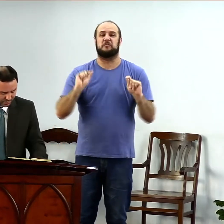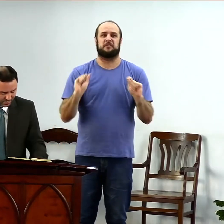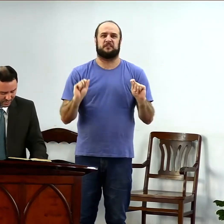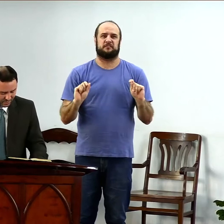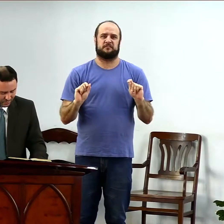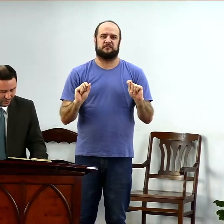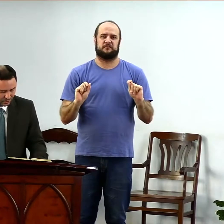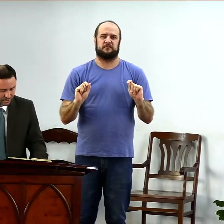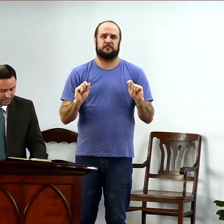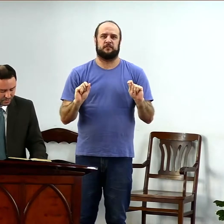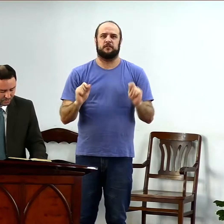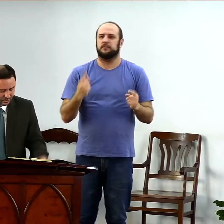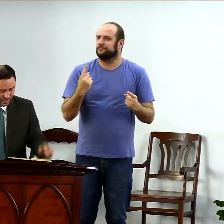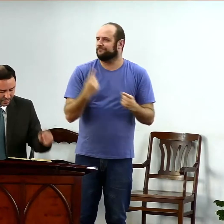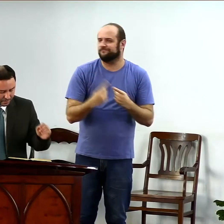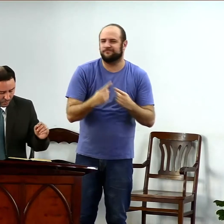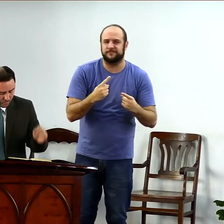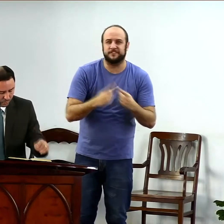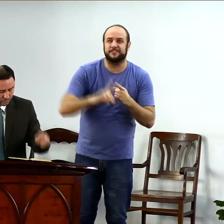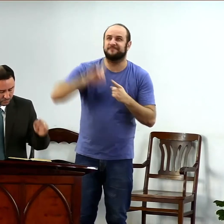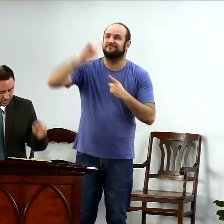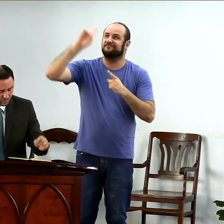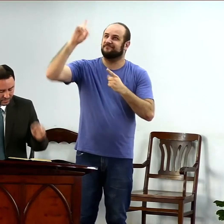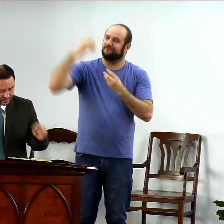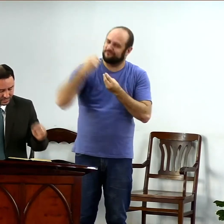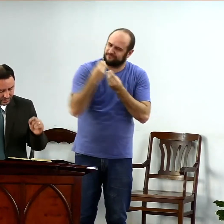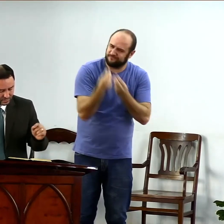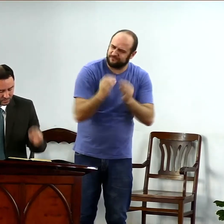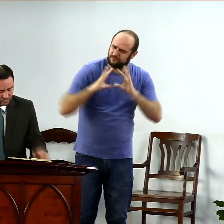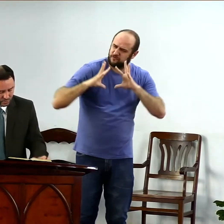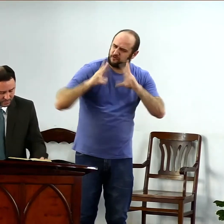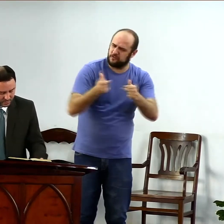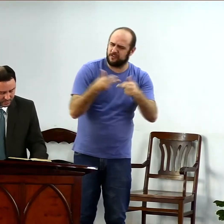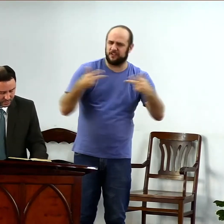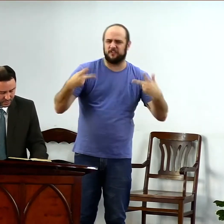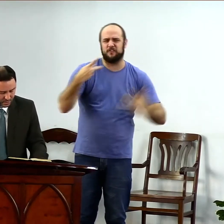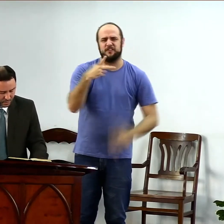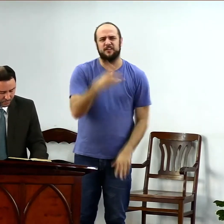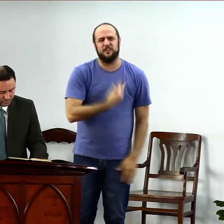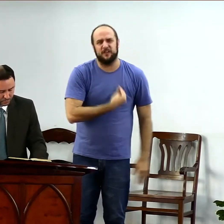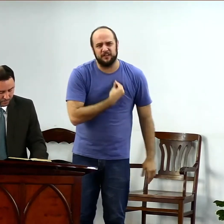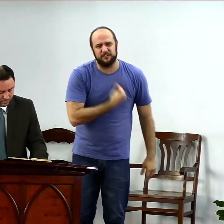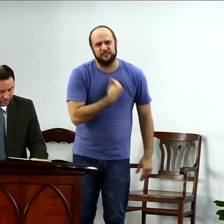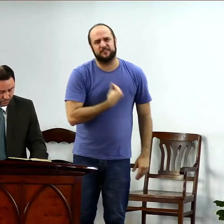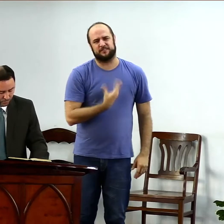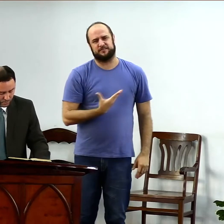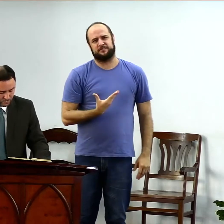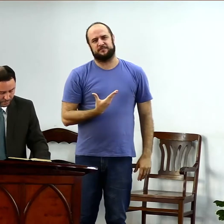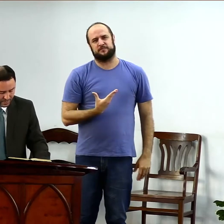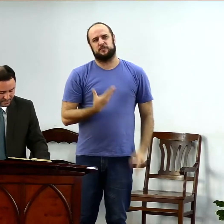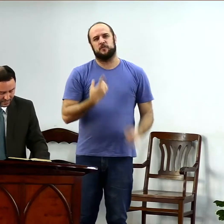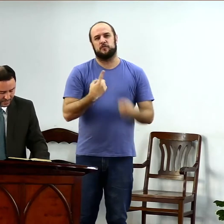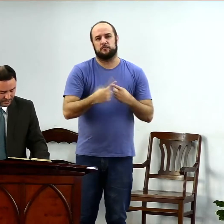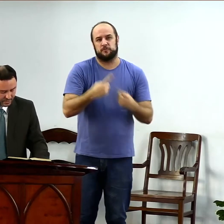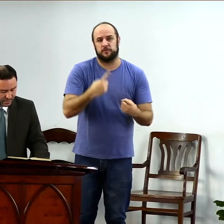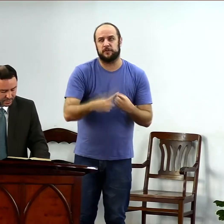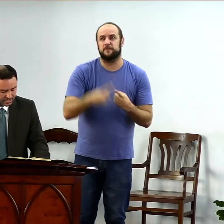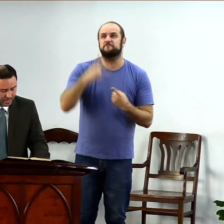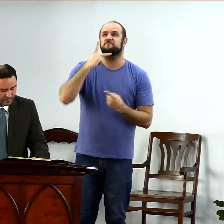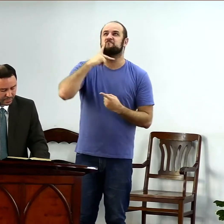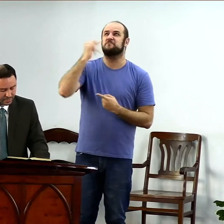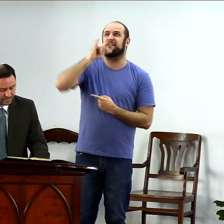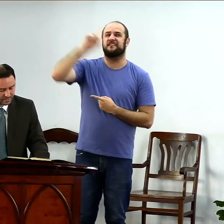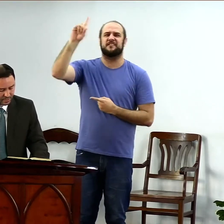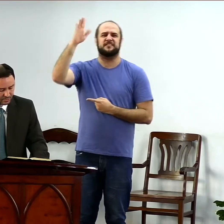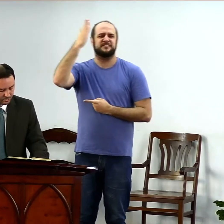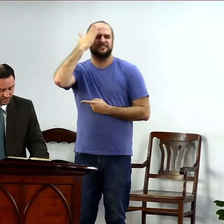vestiremos? Porque os gentios é que procuram todas estas coisas, pois o vosso Pai Celeste